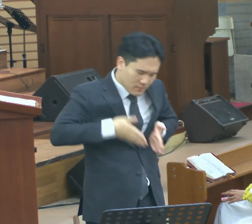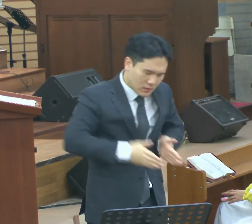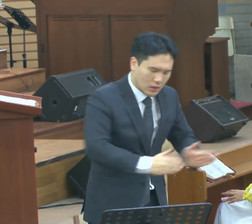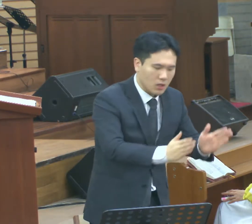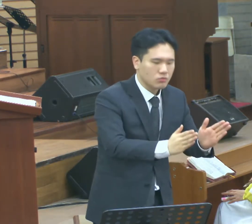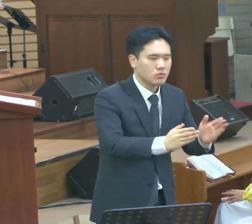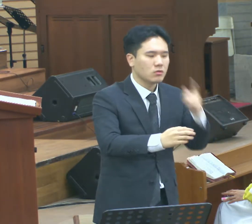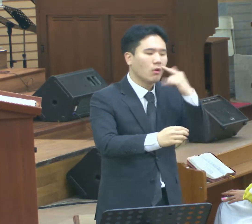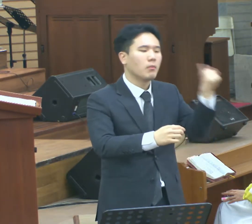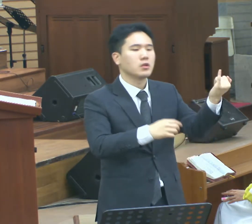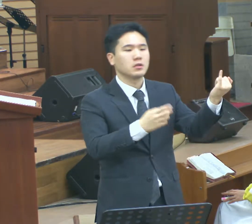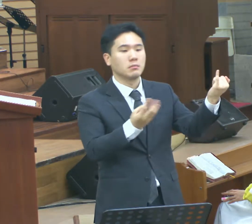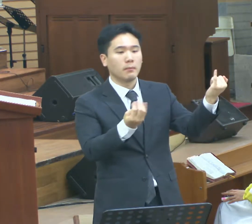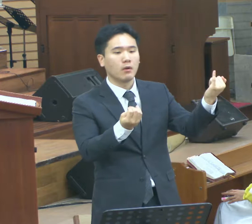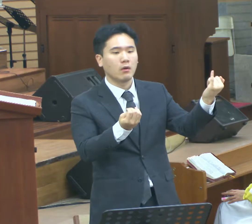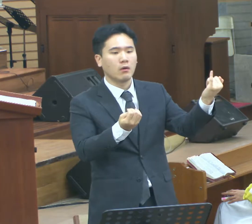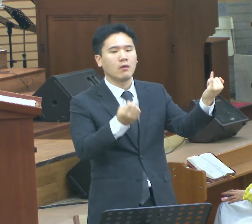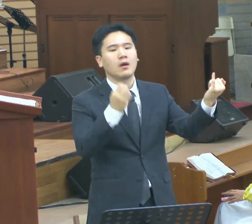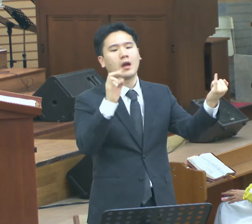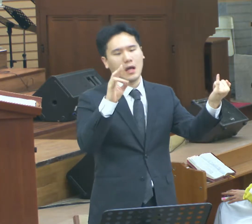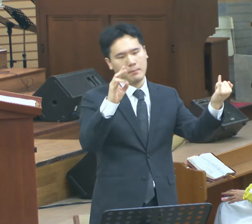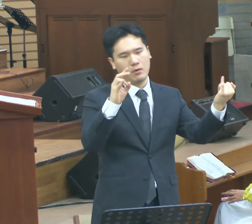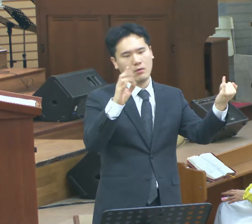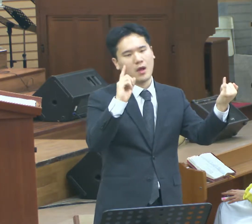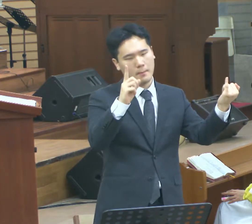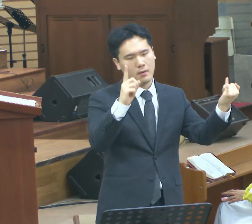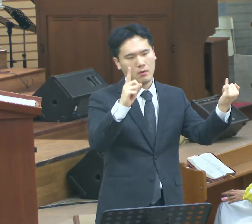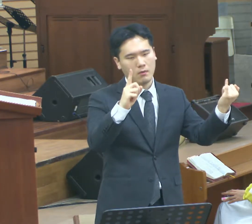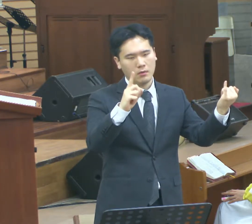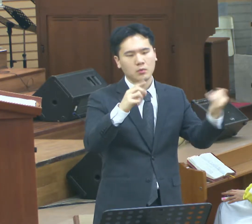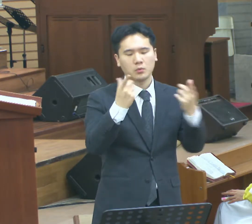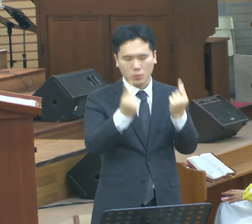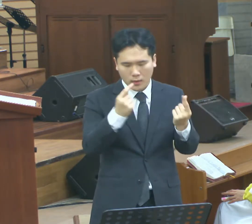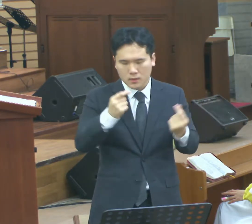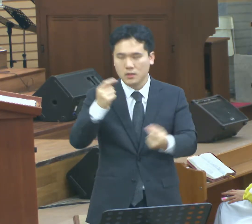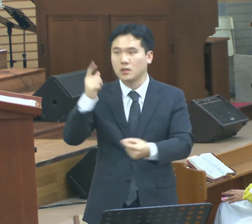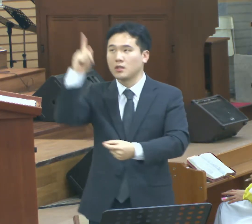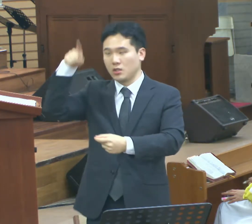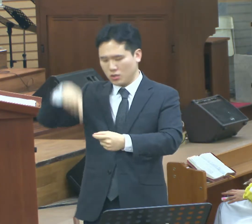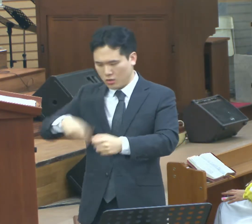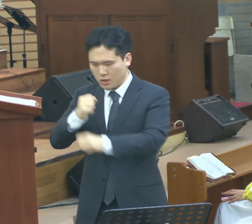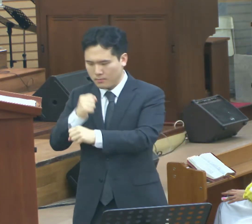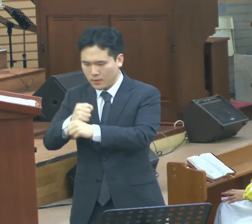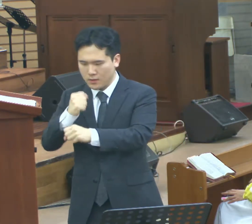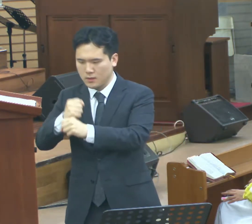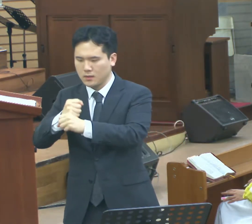지으신 여호와도 한 분이세요. 이 한 분을 섬기는 게 굉장히 중요해요.